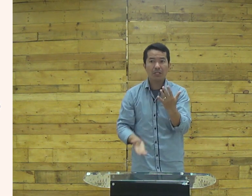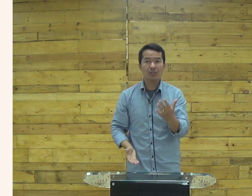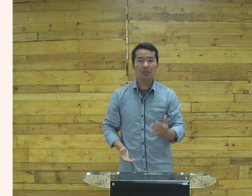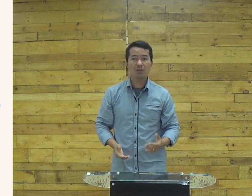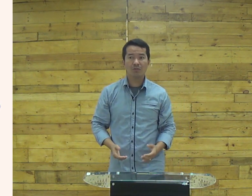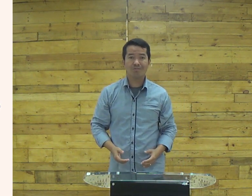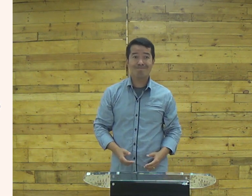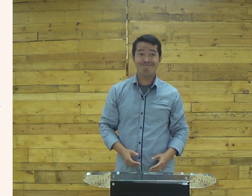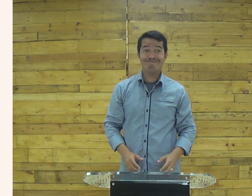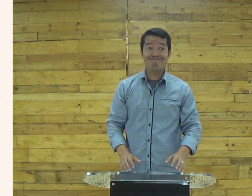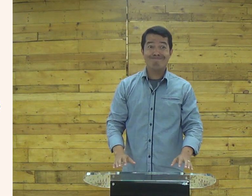Condenada ao inferno.